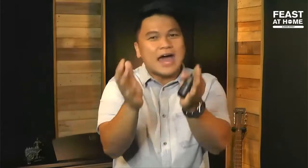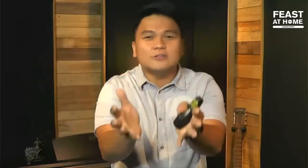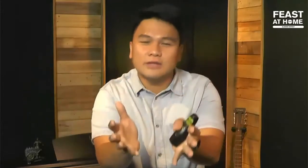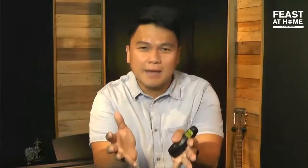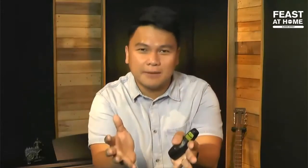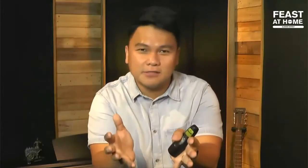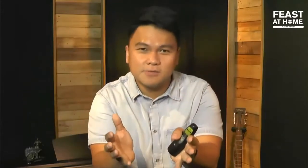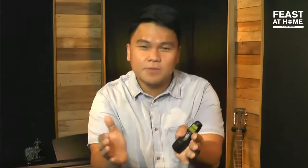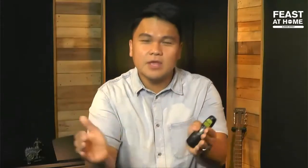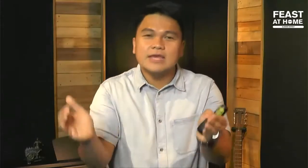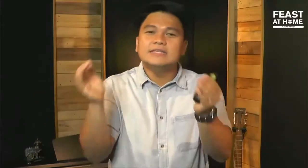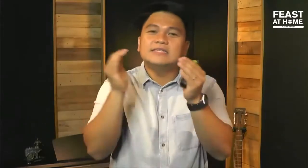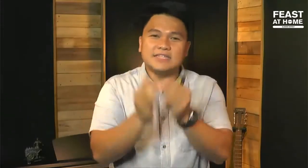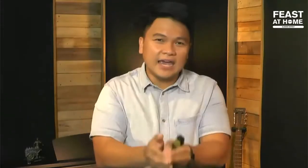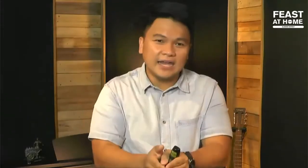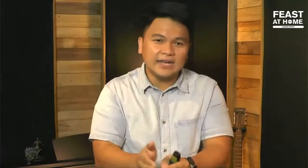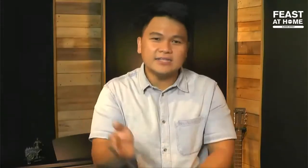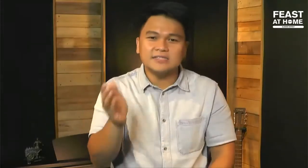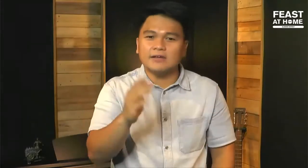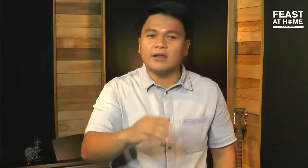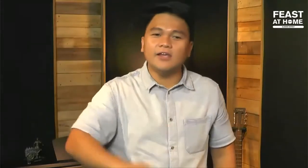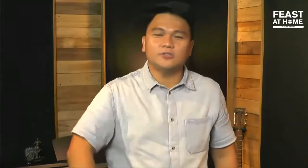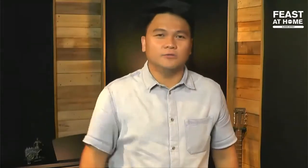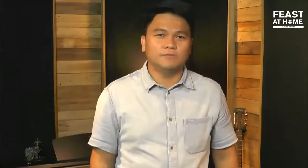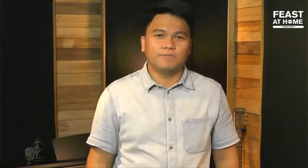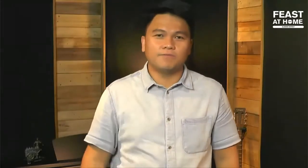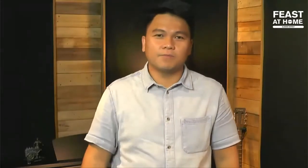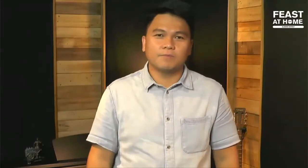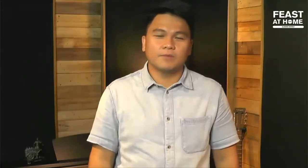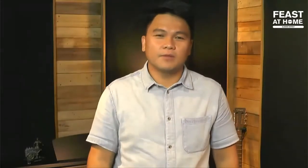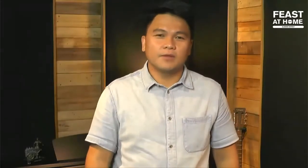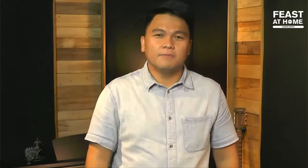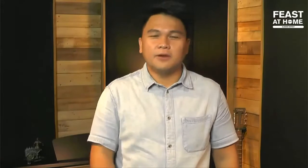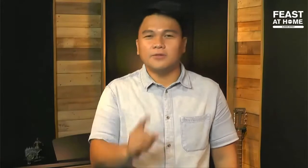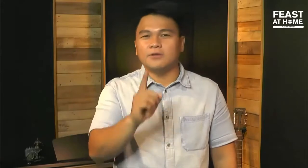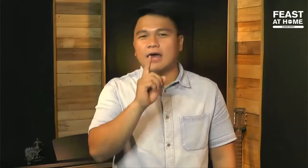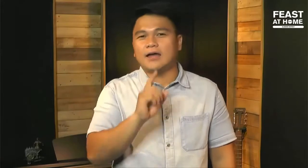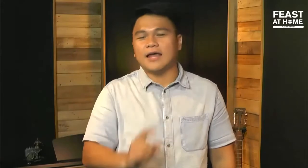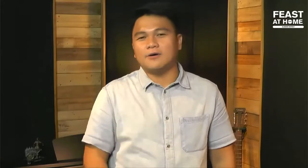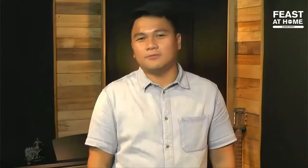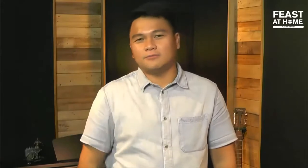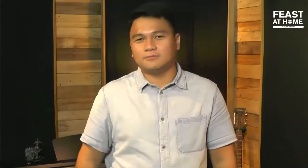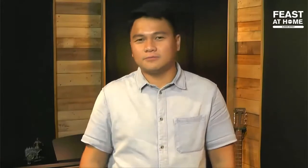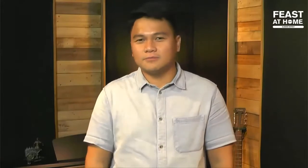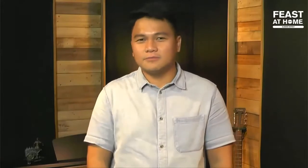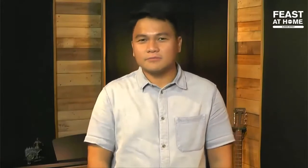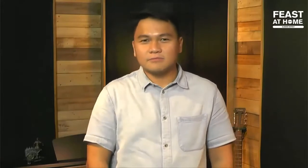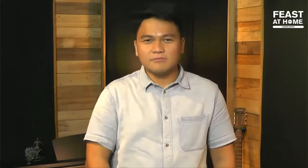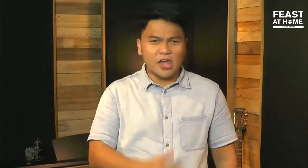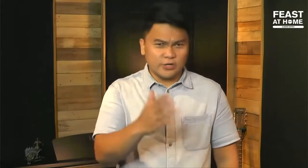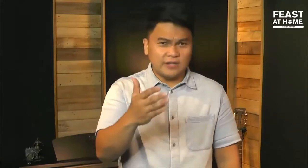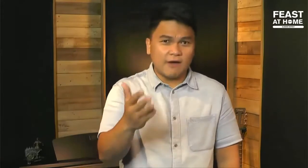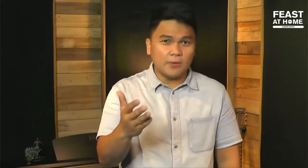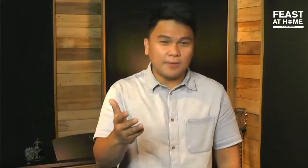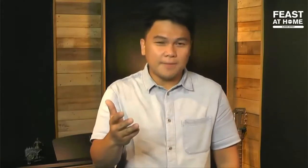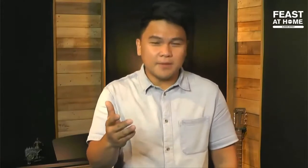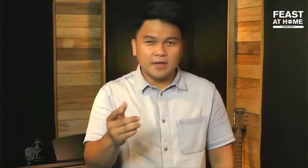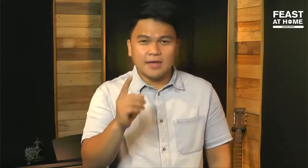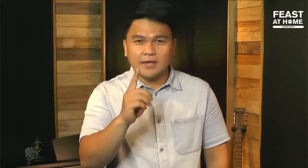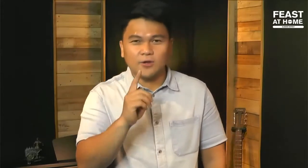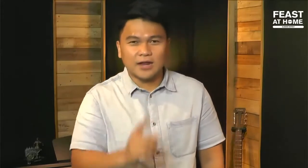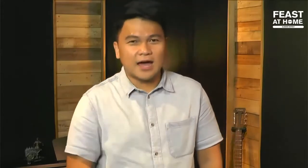So that's what happens. Sin is decreation. Pero itong nakakatakot. Are you still